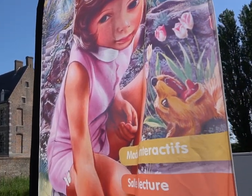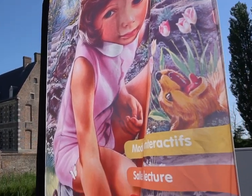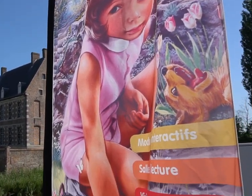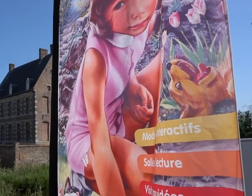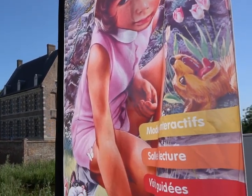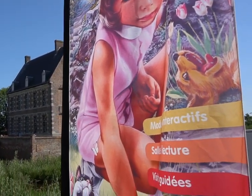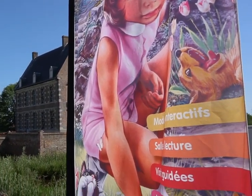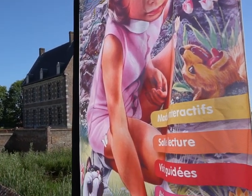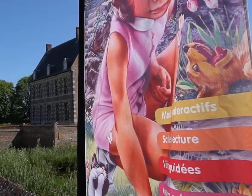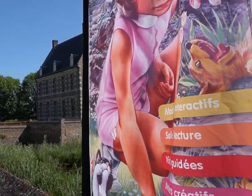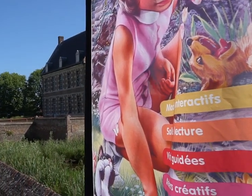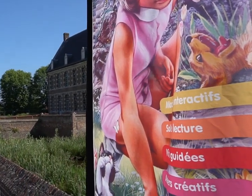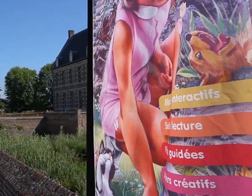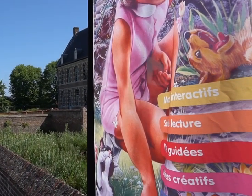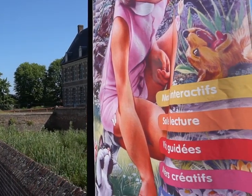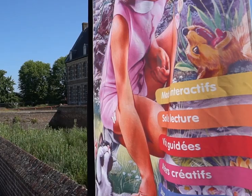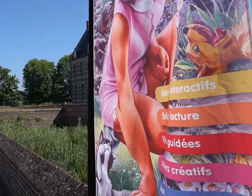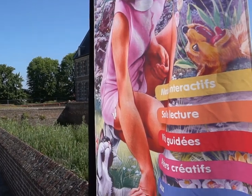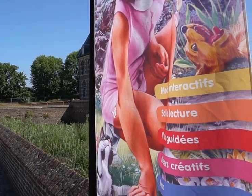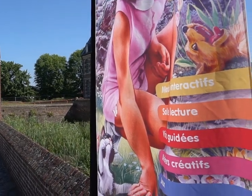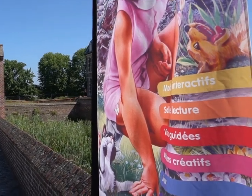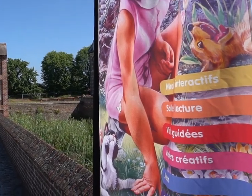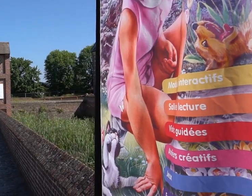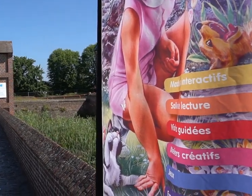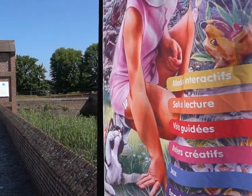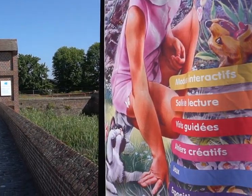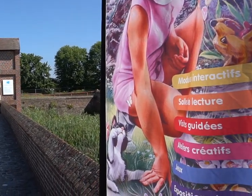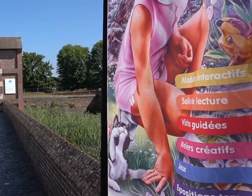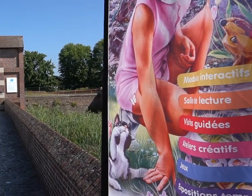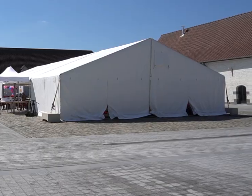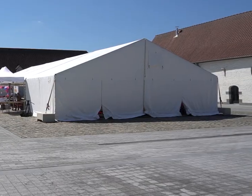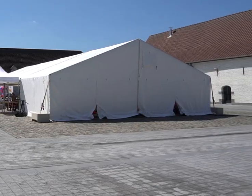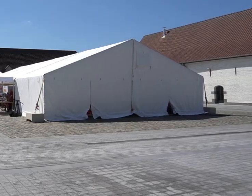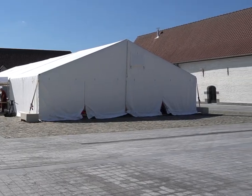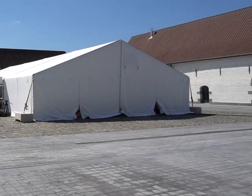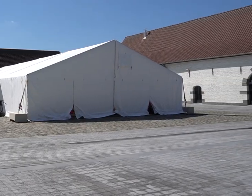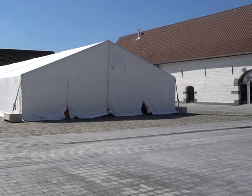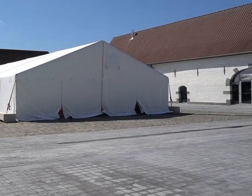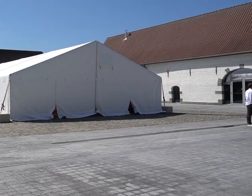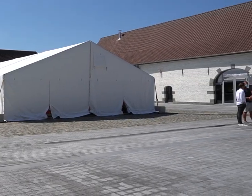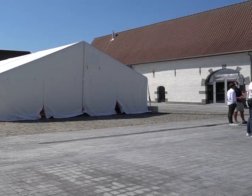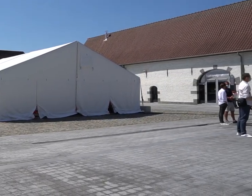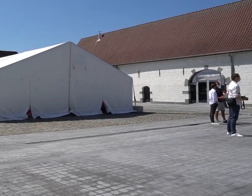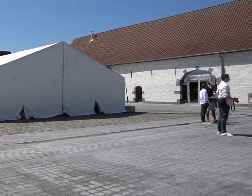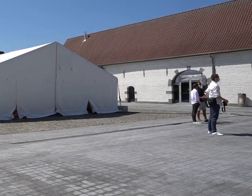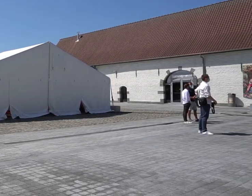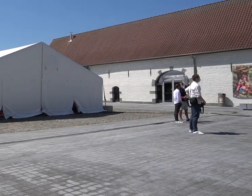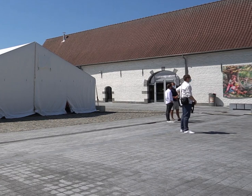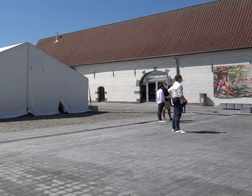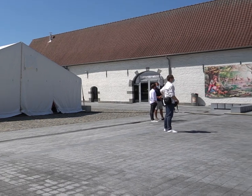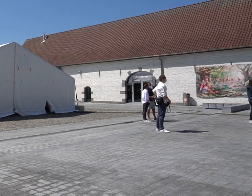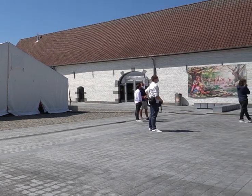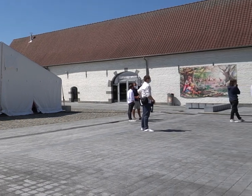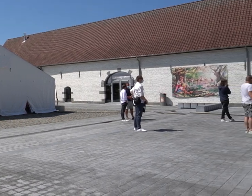Il y a eu la bonne idée de se blottir au cru du Château des Comtes, cette autre merveille qui représente si bien la ville.